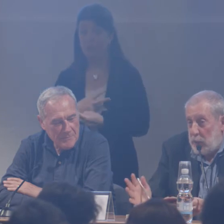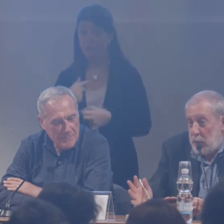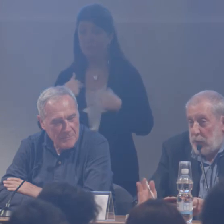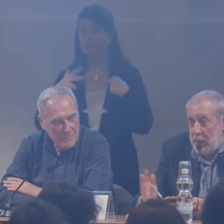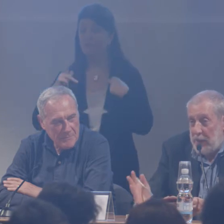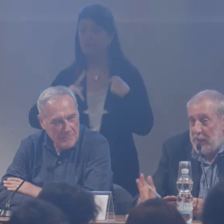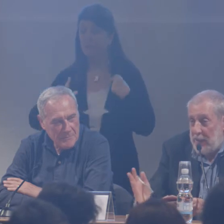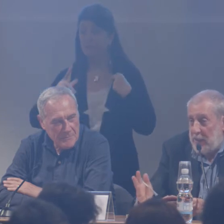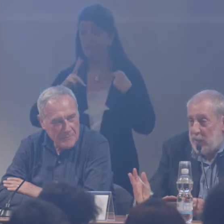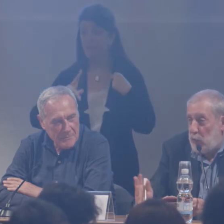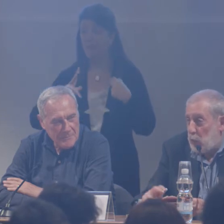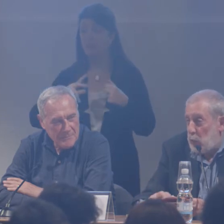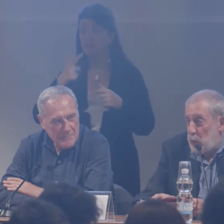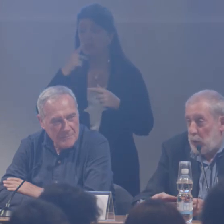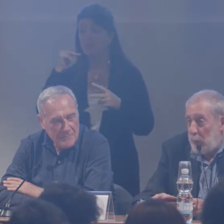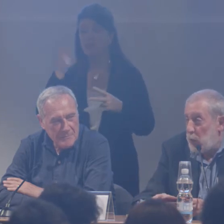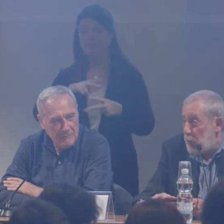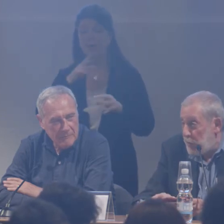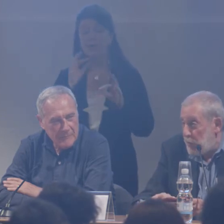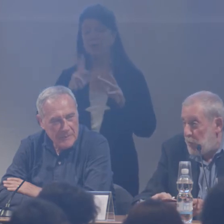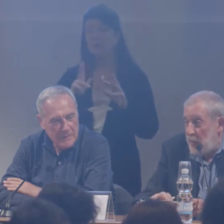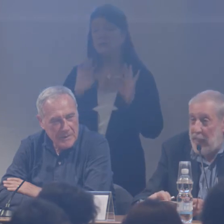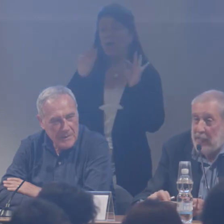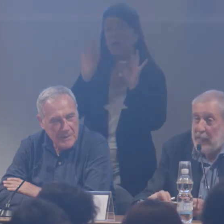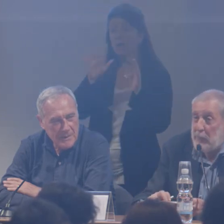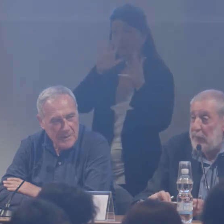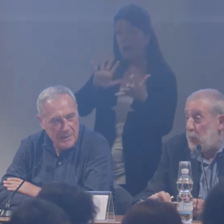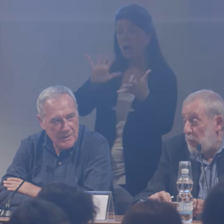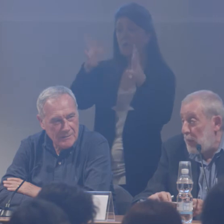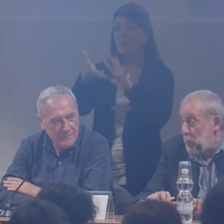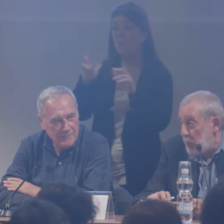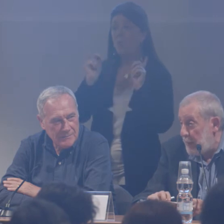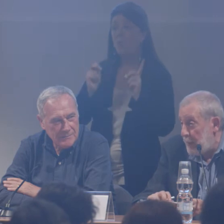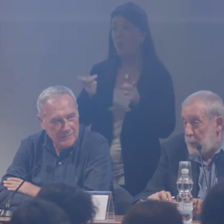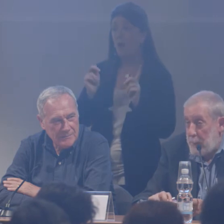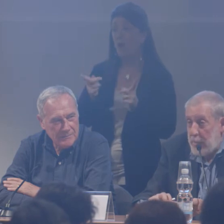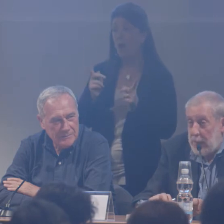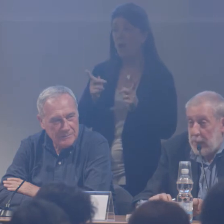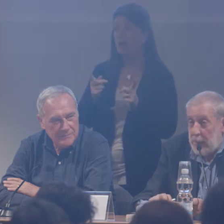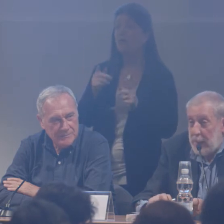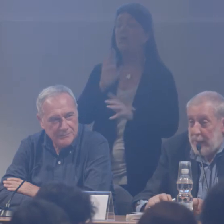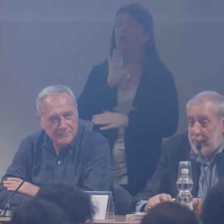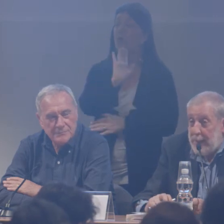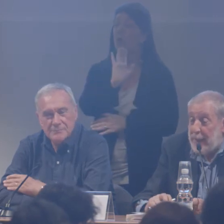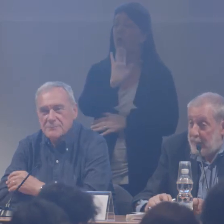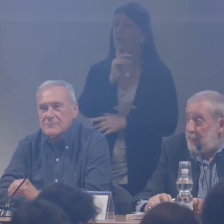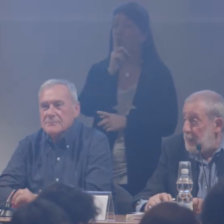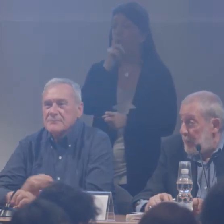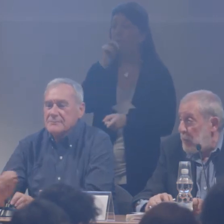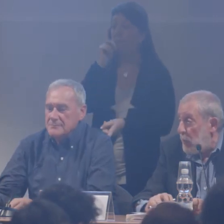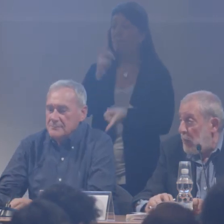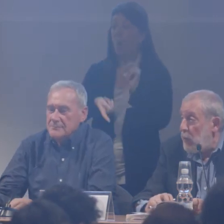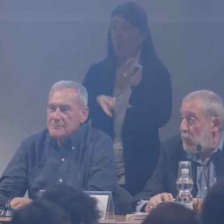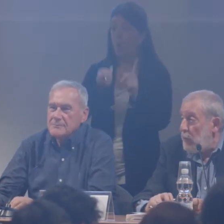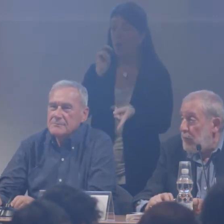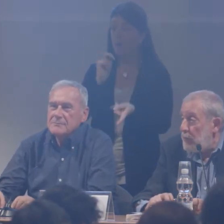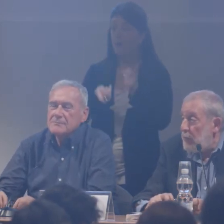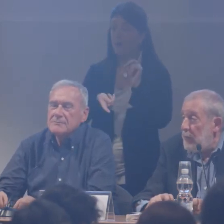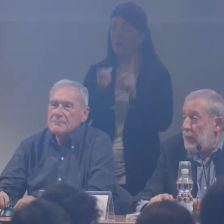rimasto poi insoluto, abortito, era il cambiamento della politica. Nella fattispecie,